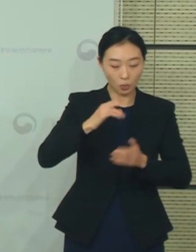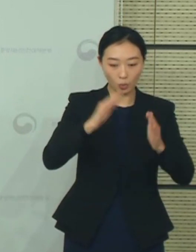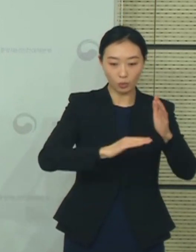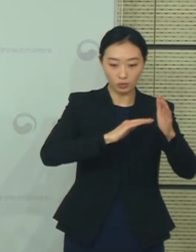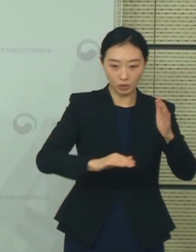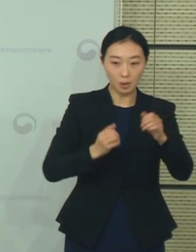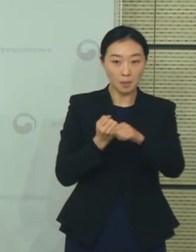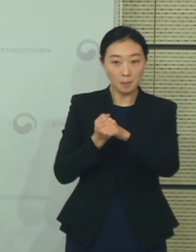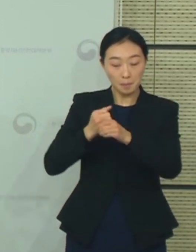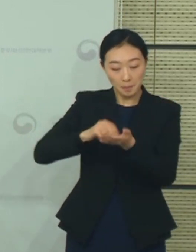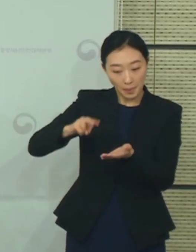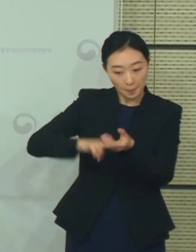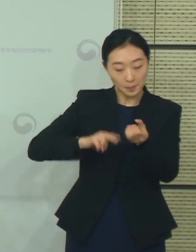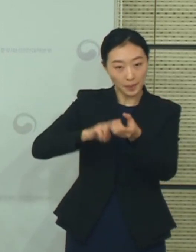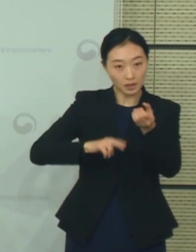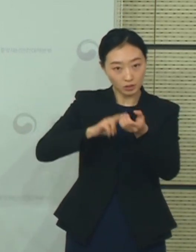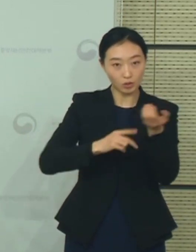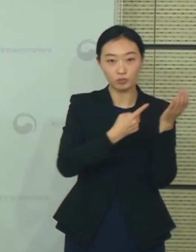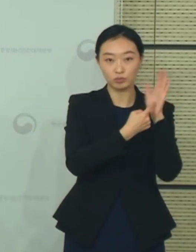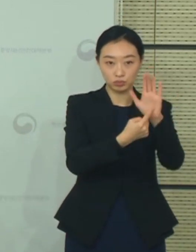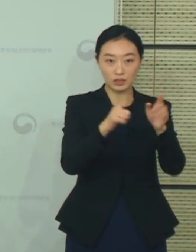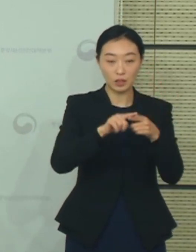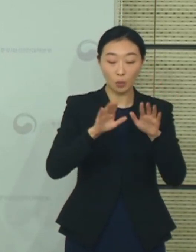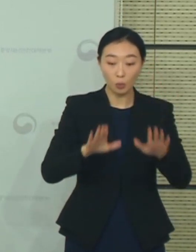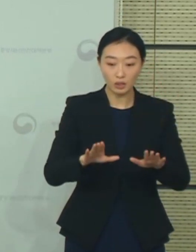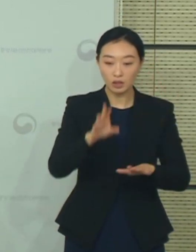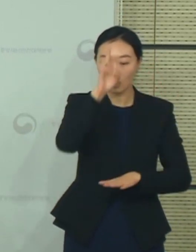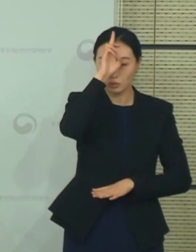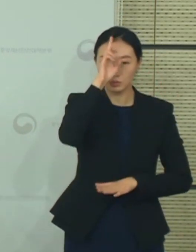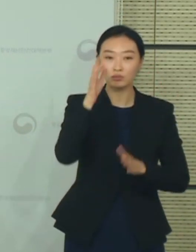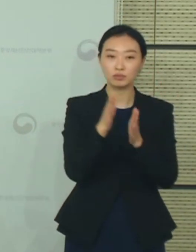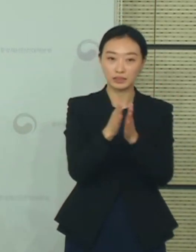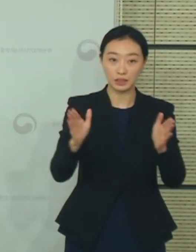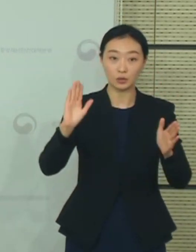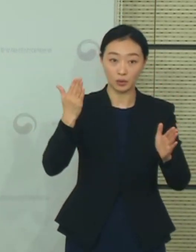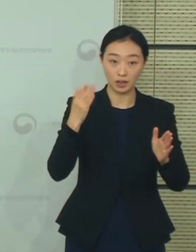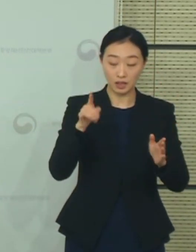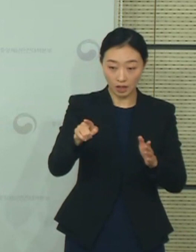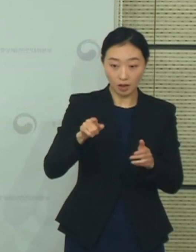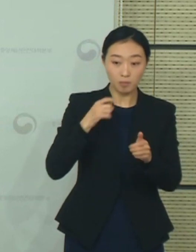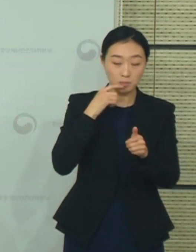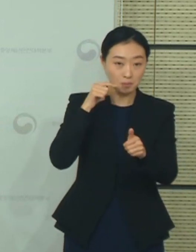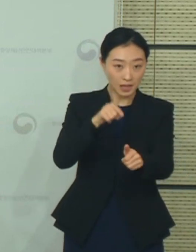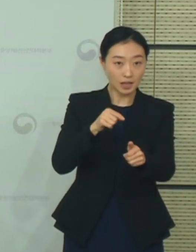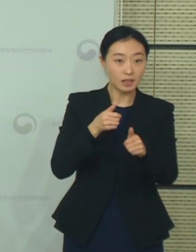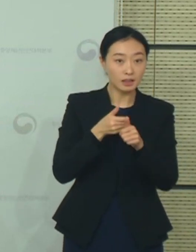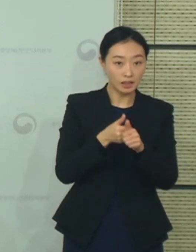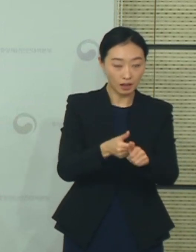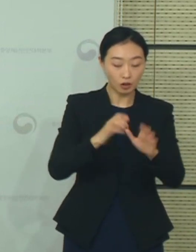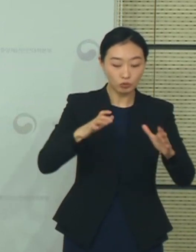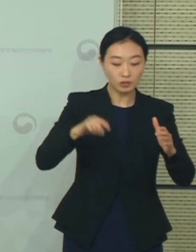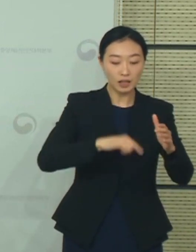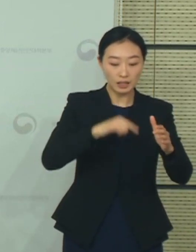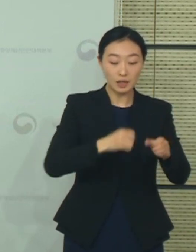의무화가 오늘 0시부터 시행되었습니다. 이 조치에 따라 국내에서 오늘